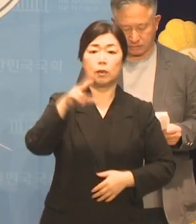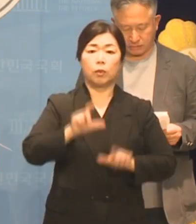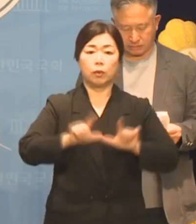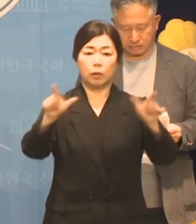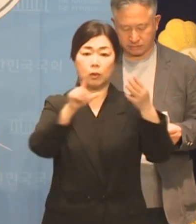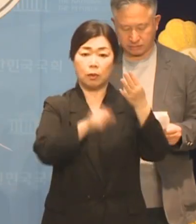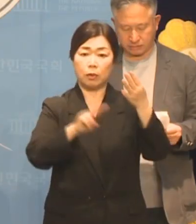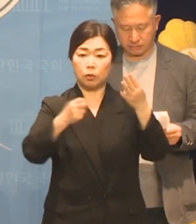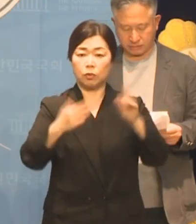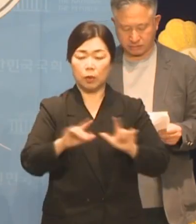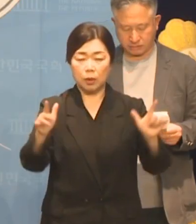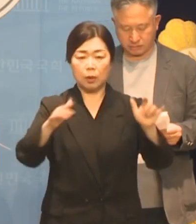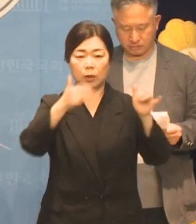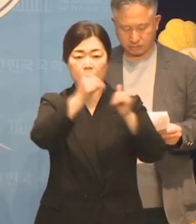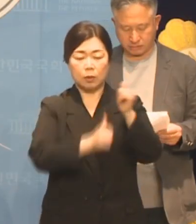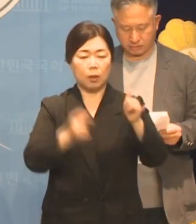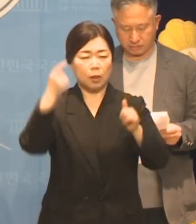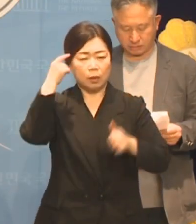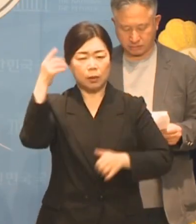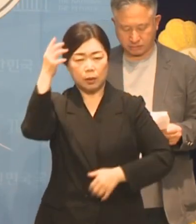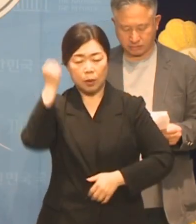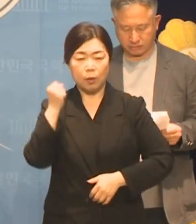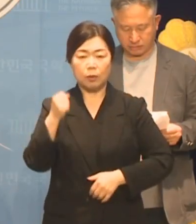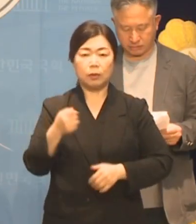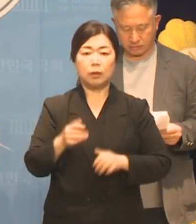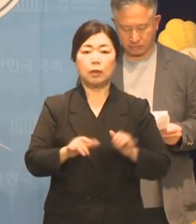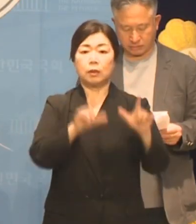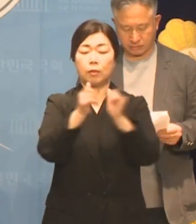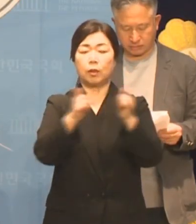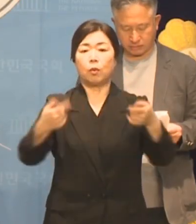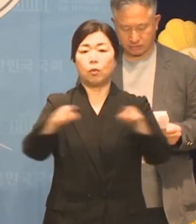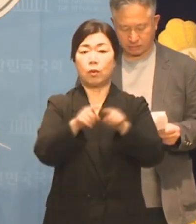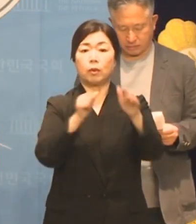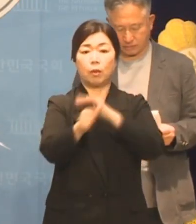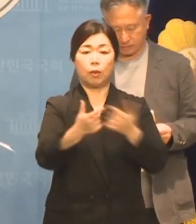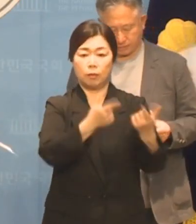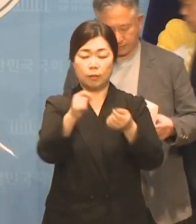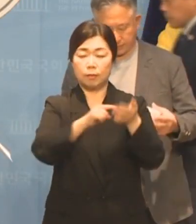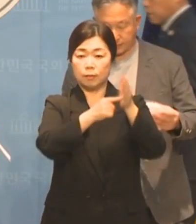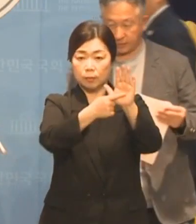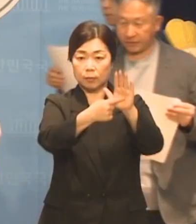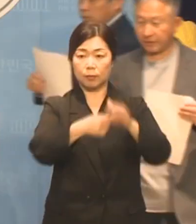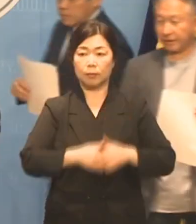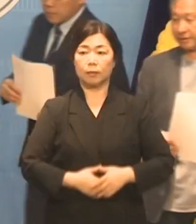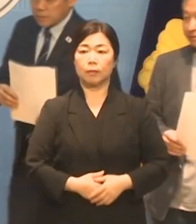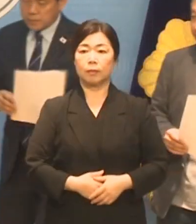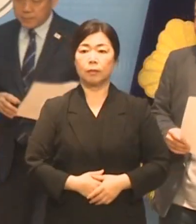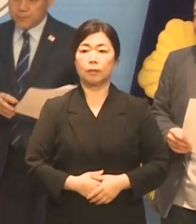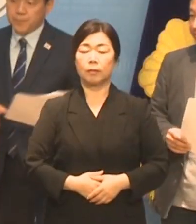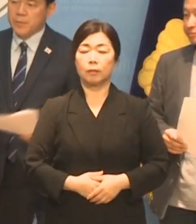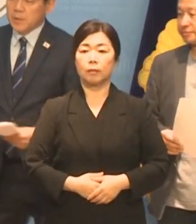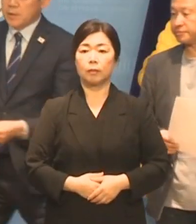29일 역사 기억 평화 행동 시민 공동 대표 일동.